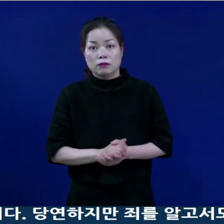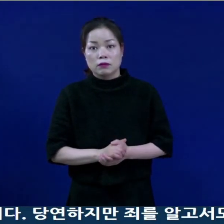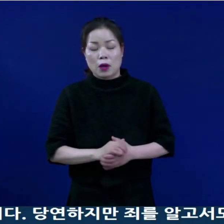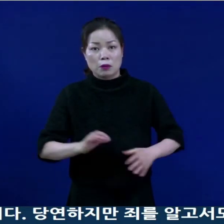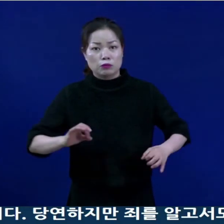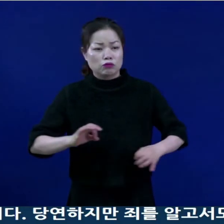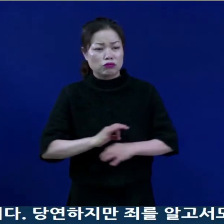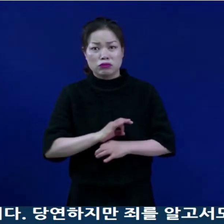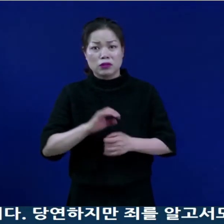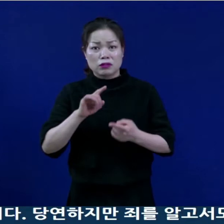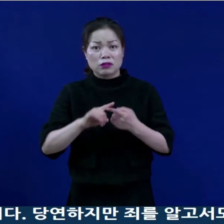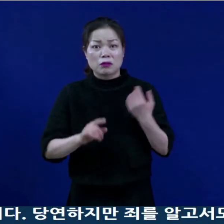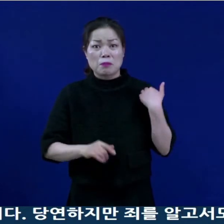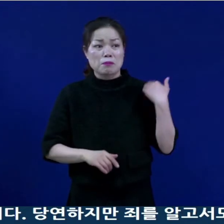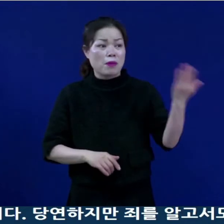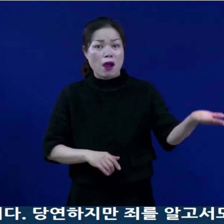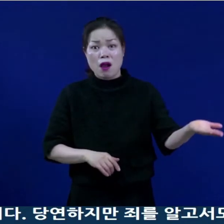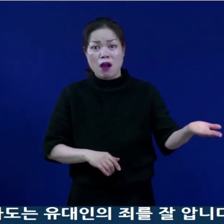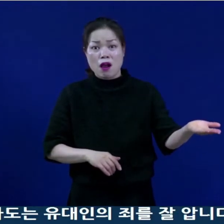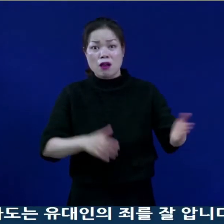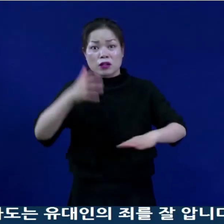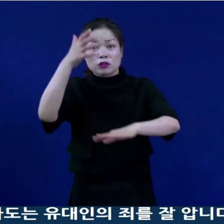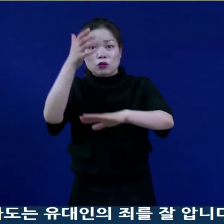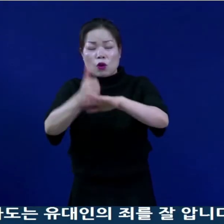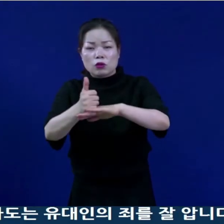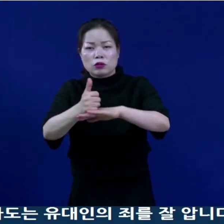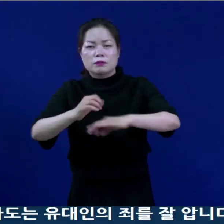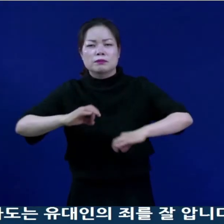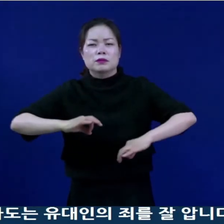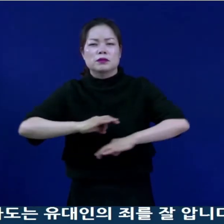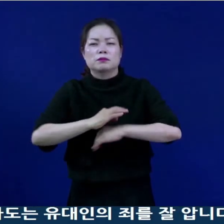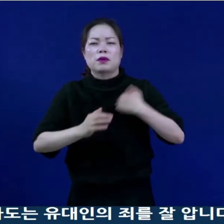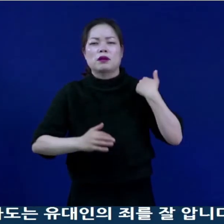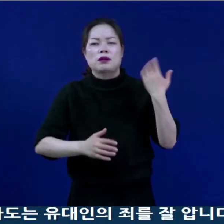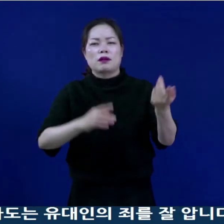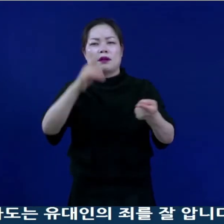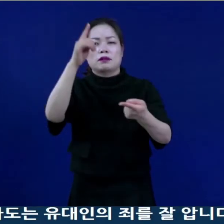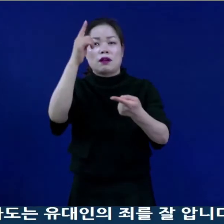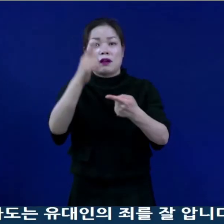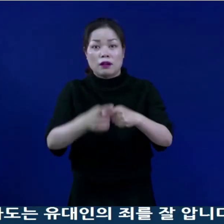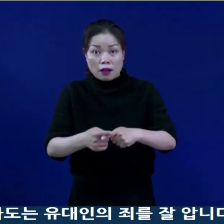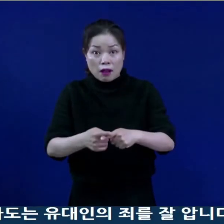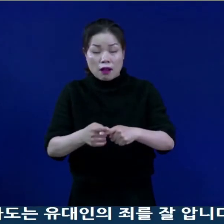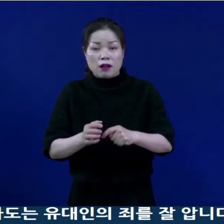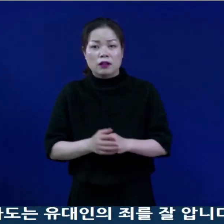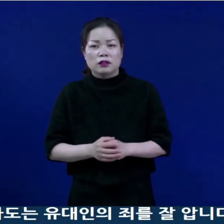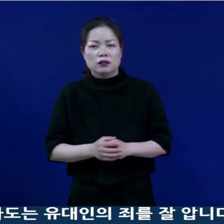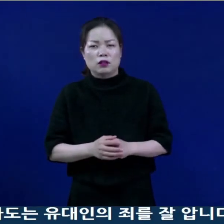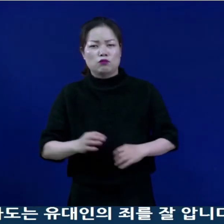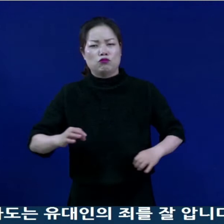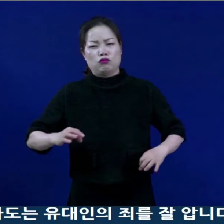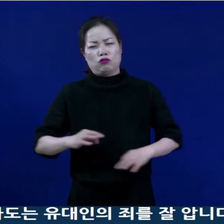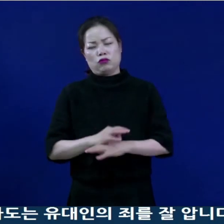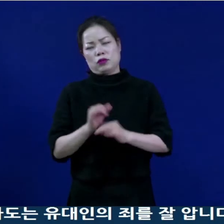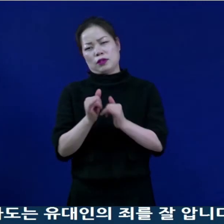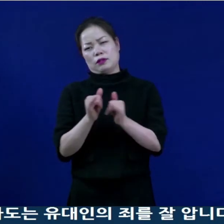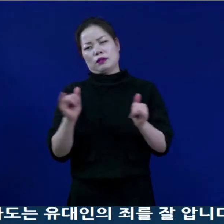불의를 방관합니다. 그리고 결국 불의를 방관하다가 그가 불의한 자가